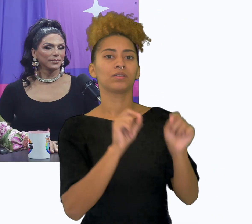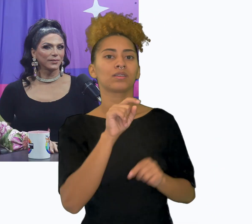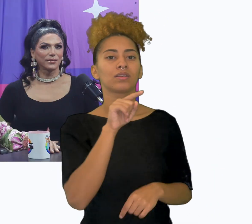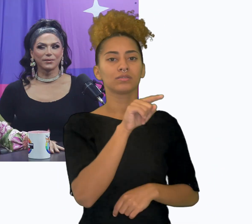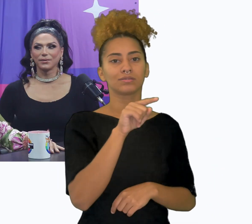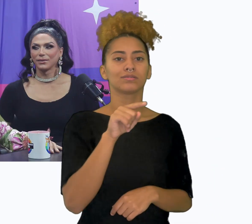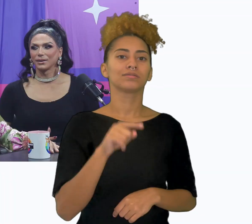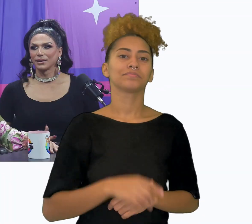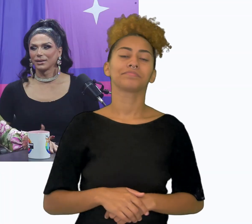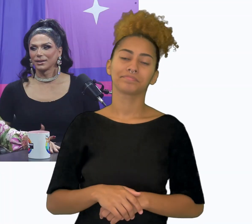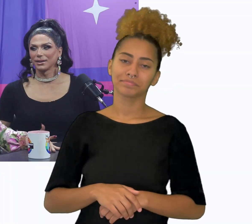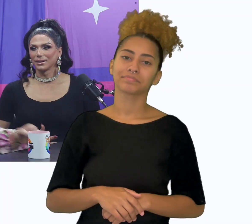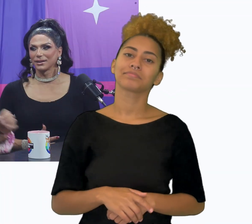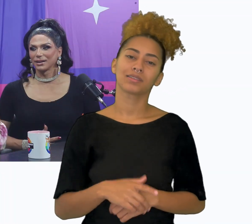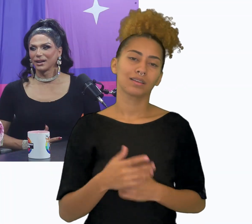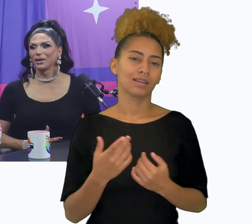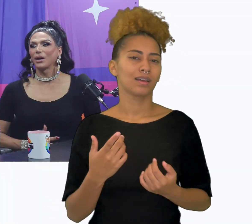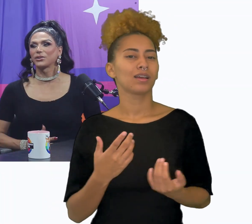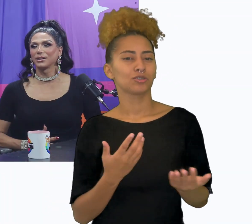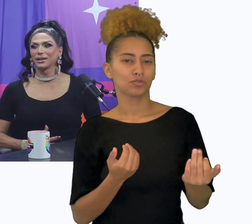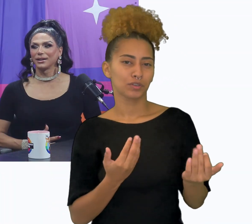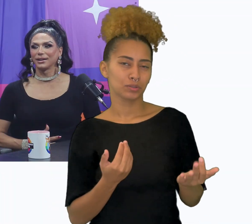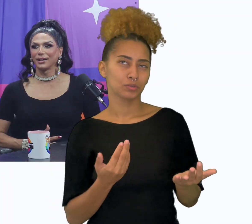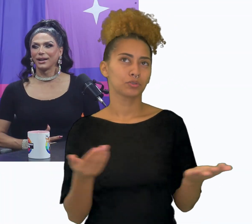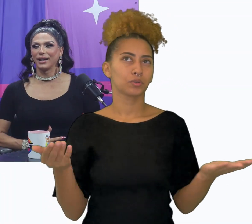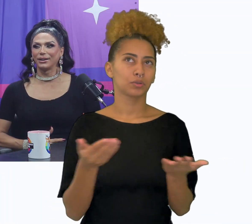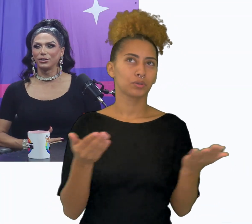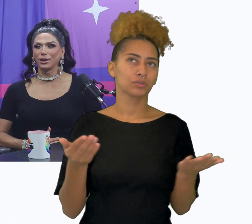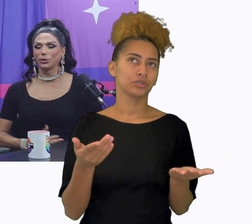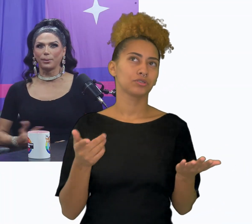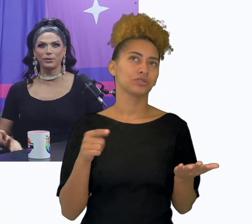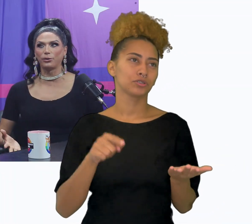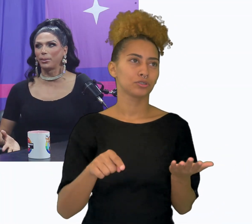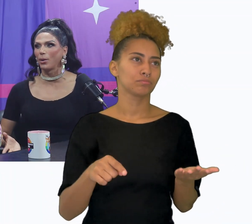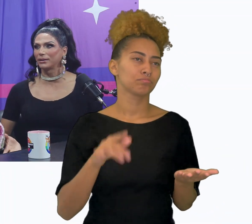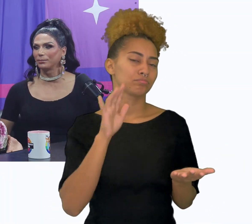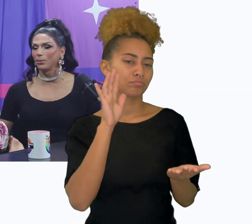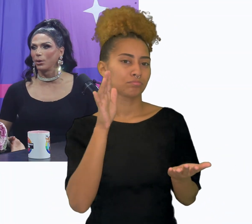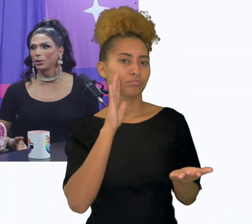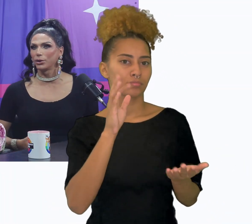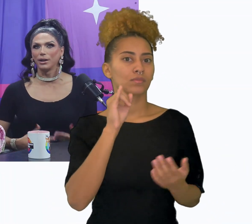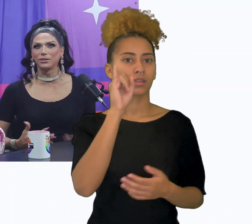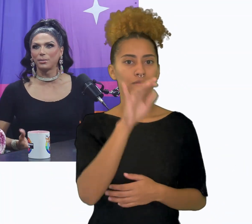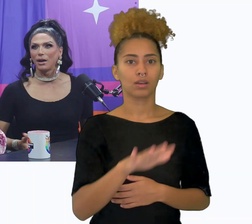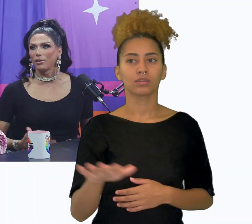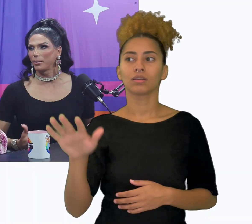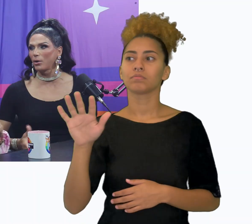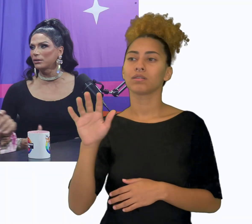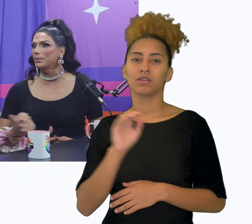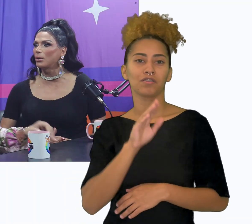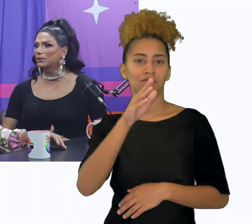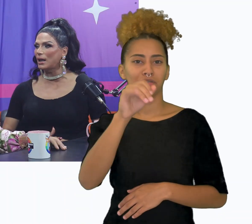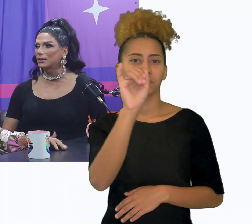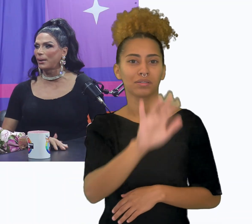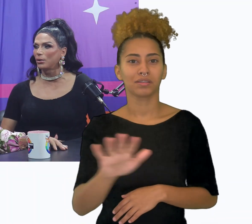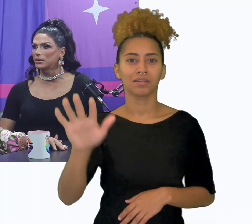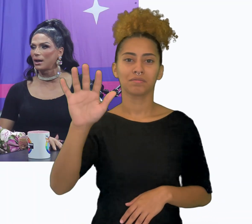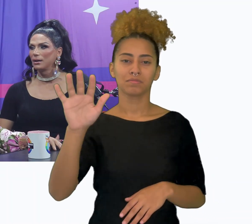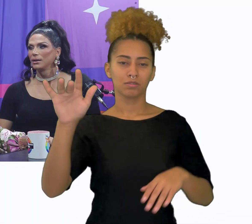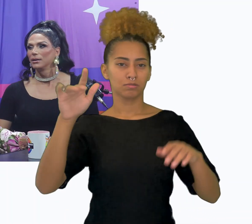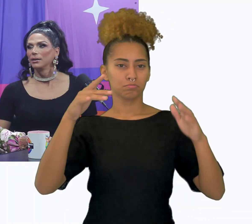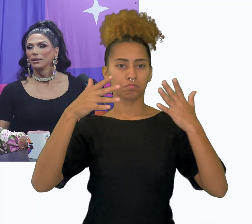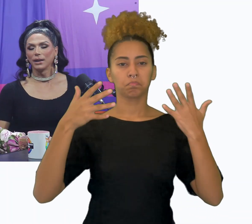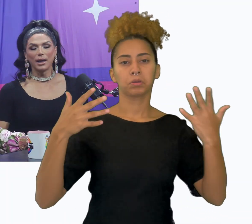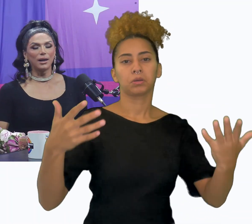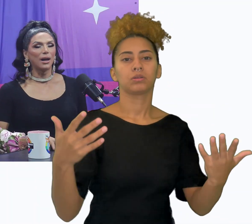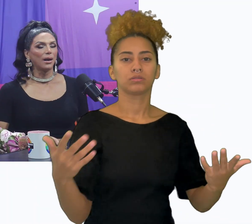isso? É coisa da juventude. Será que eu faria acho que- isso hoje, naquela Mas época? eu fui pro Iguatemi, eu queria desbravar, fui pro Iguatemi montada pra